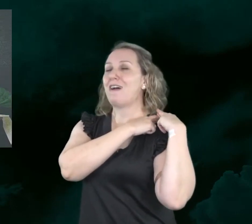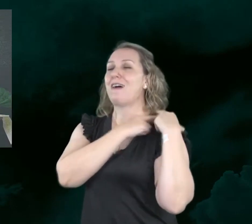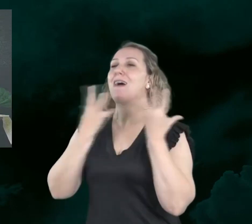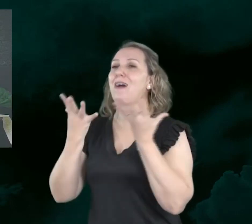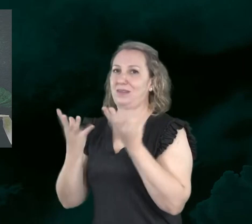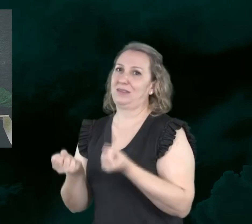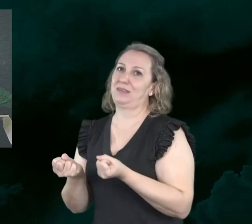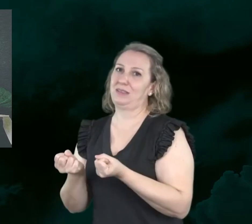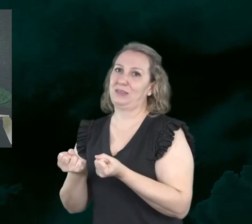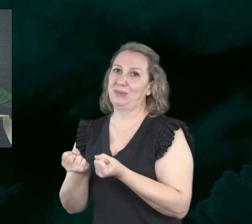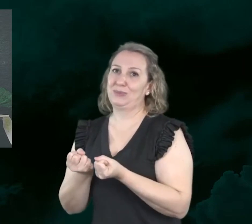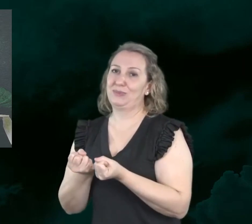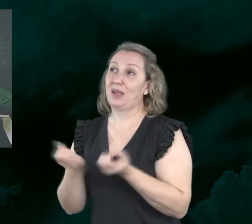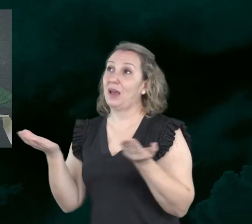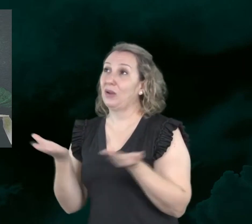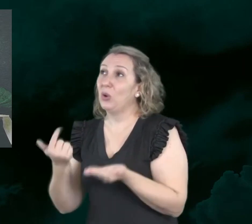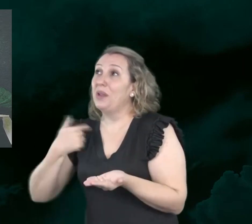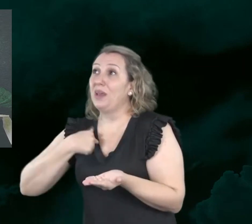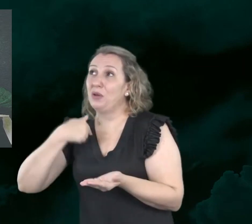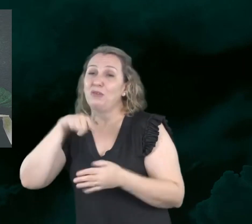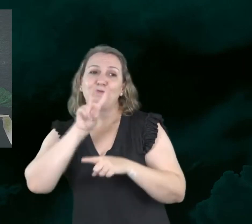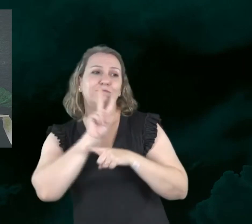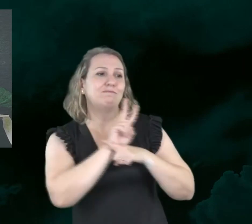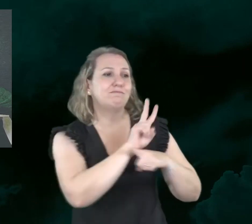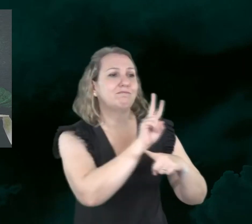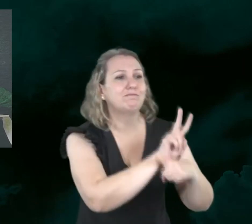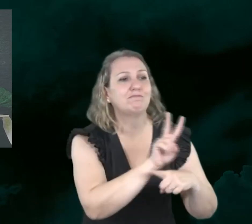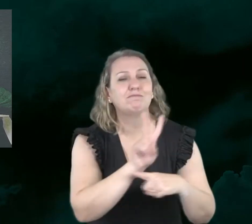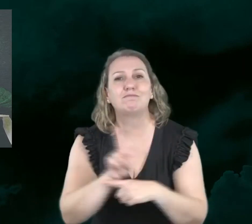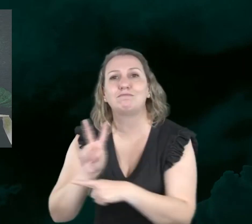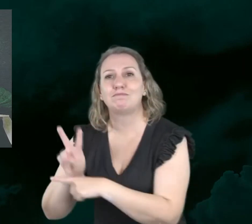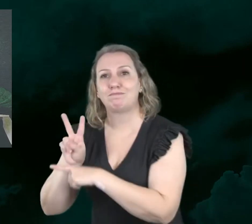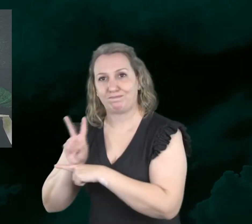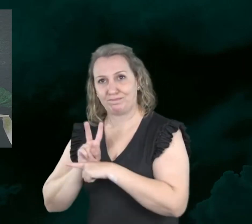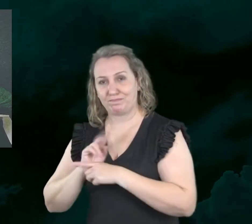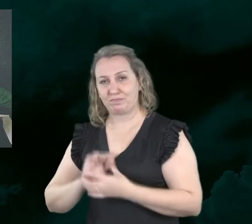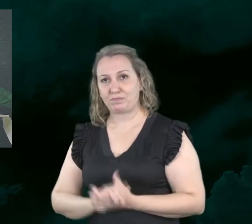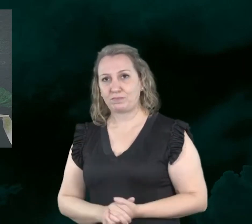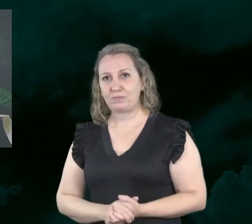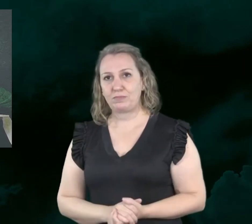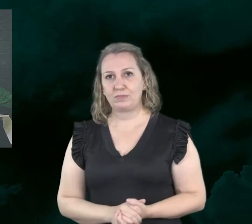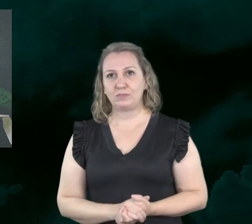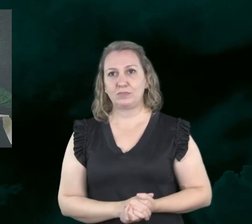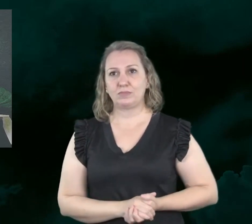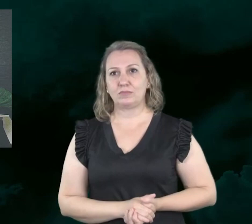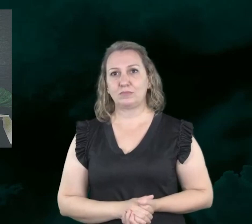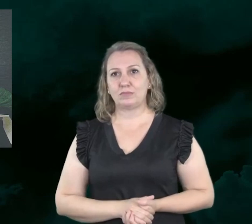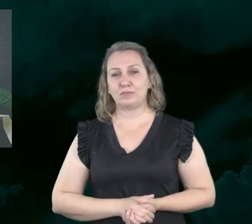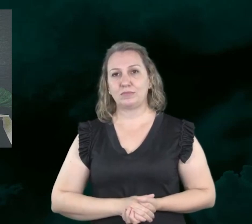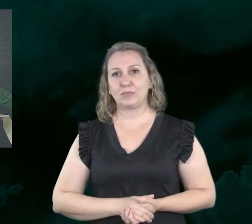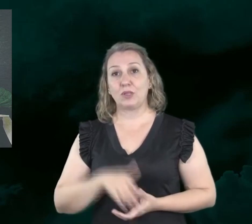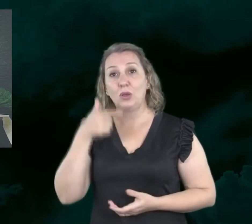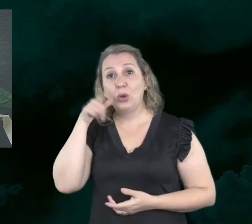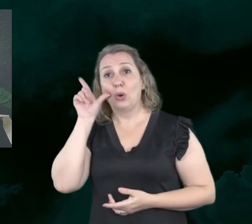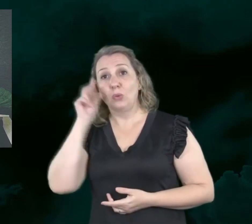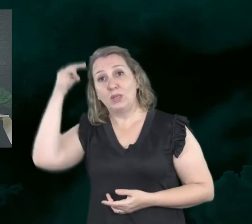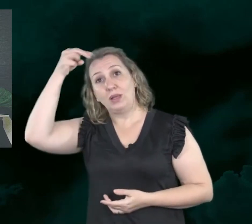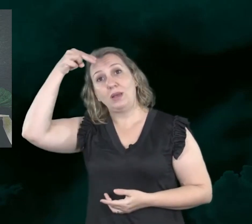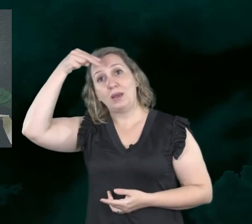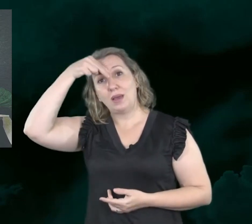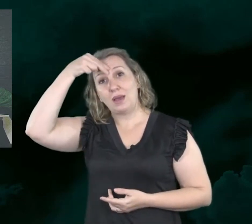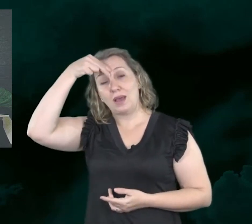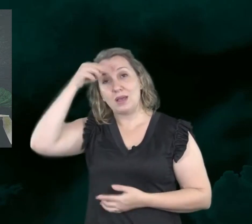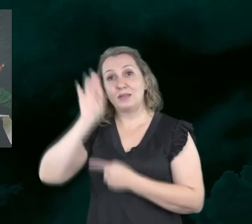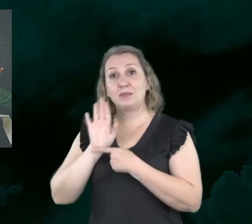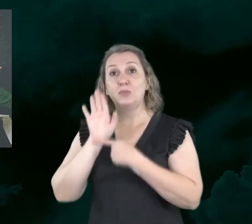Essa nos mostrou que www, o último W é web. E o web é